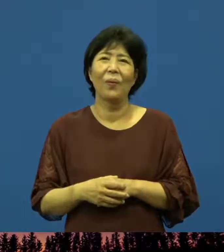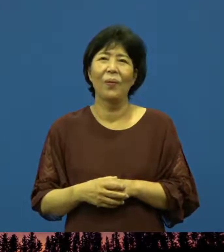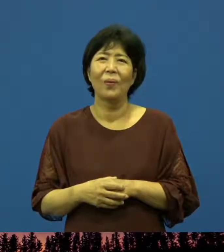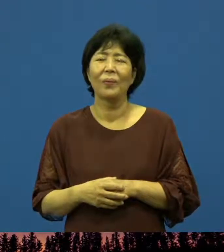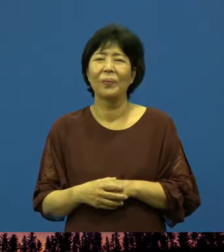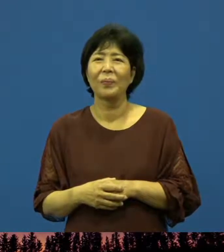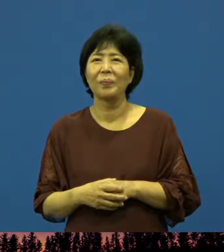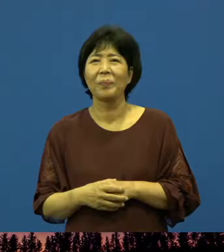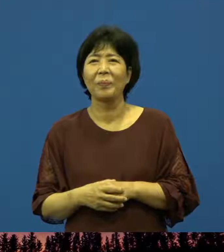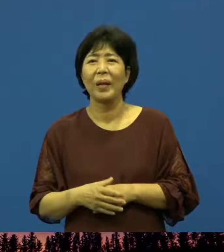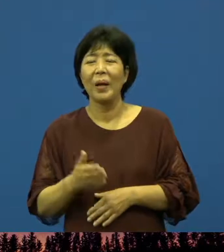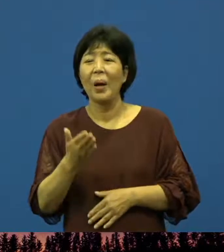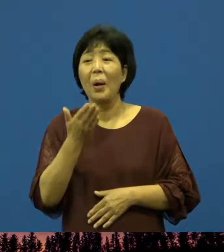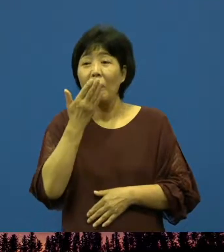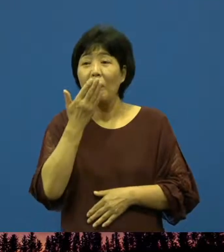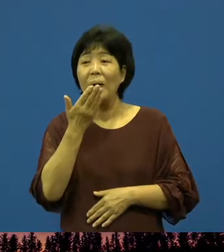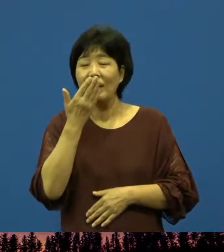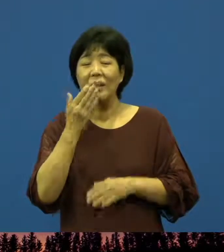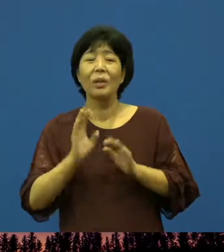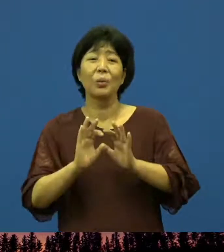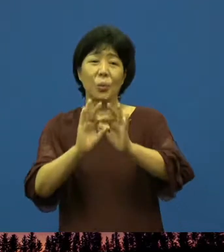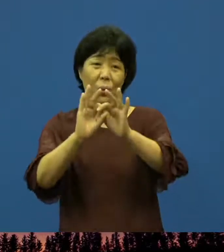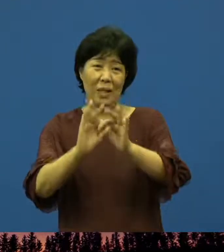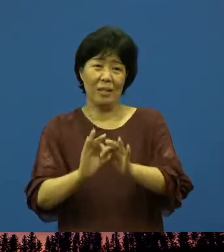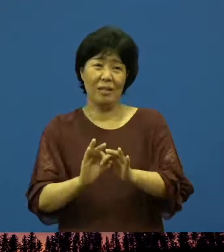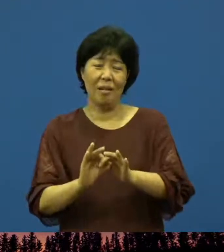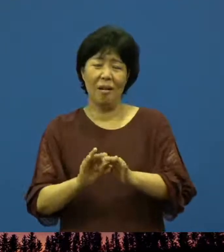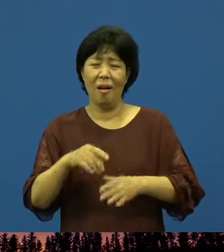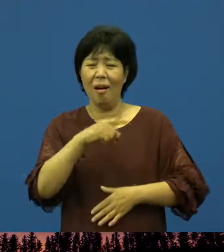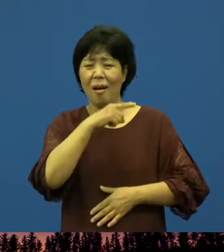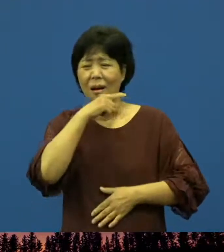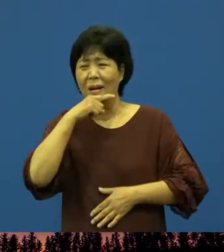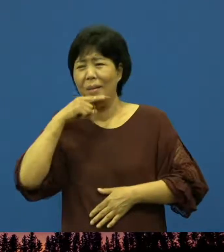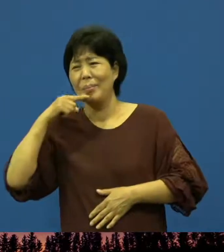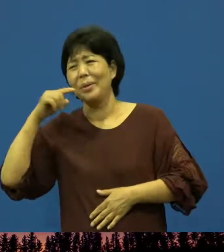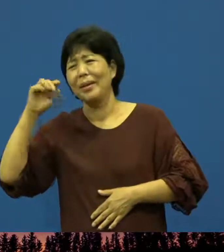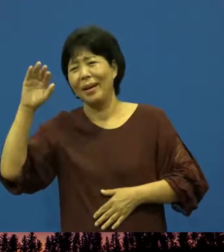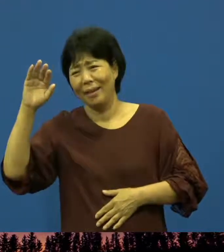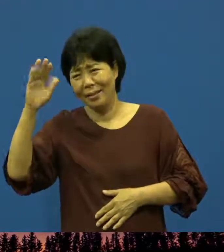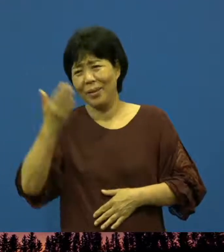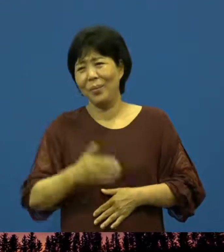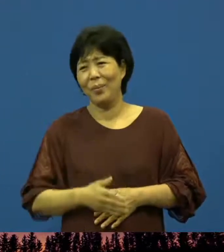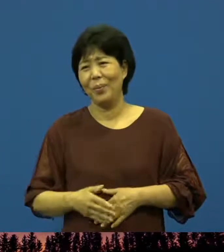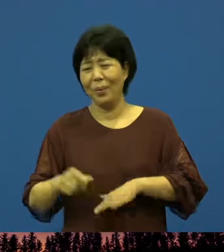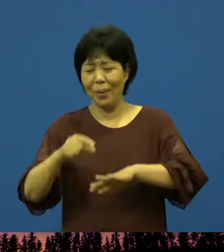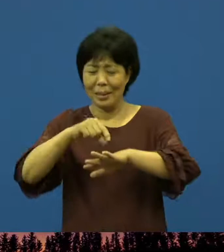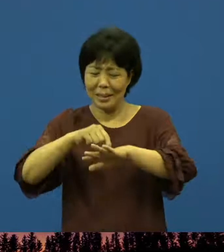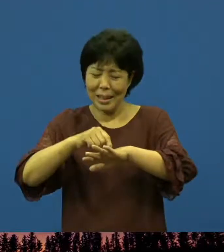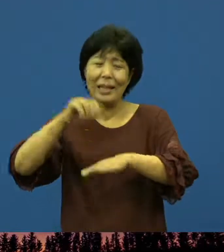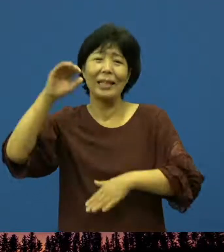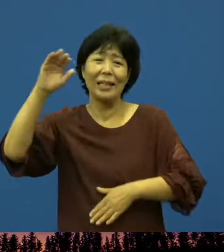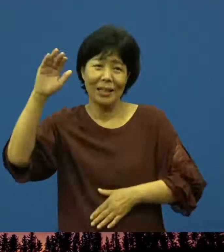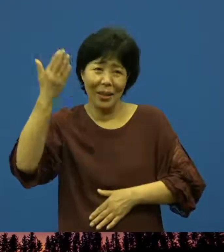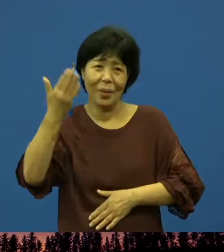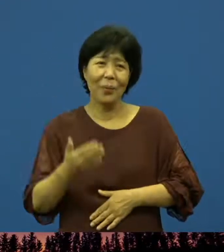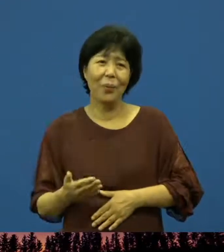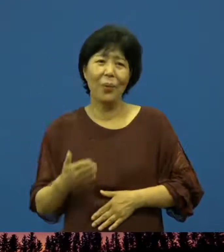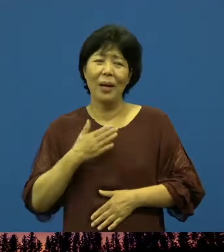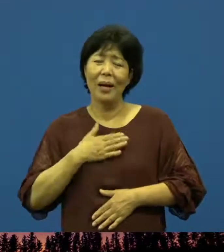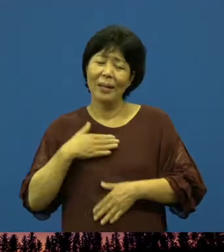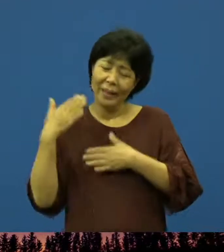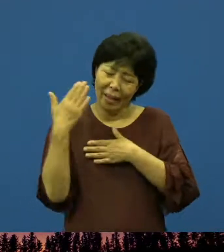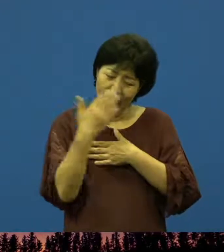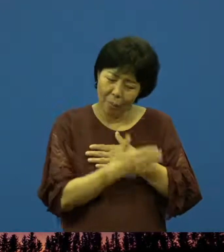그리고 그 먹은 것이 이제 피가 되고 살이 되어서 그 먹은 내 빵과 포도주가 내 몸과